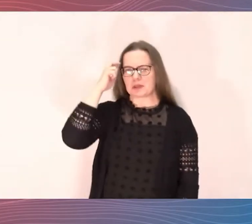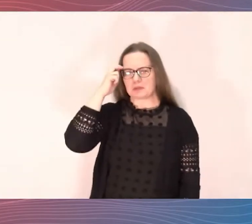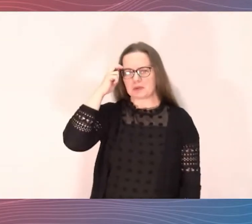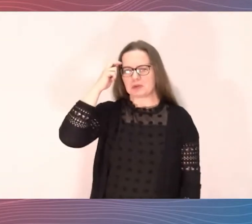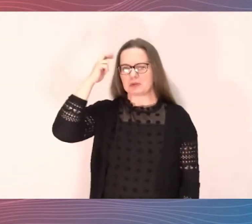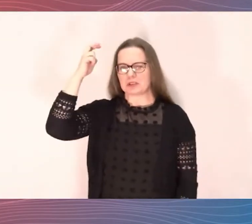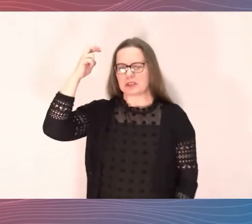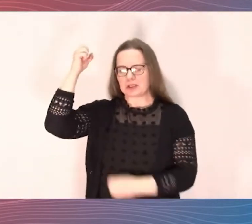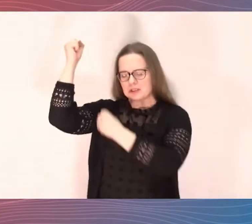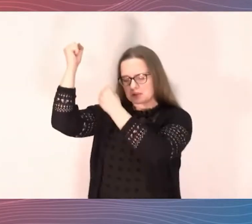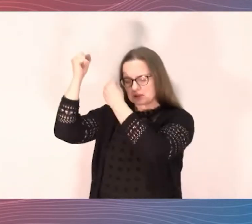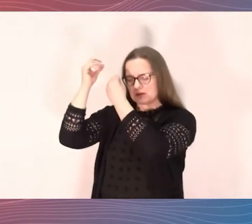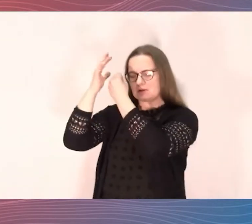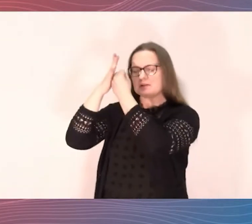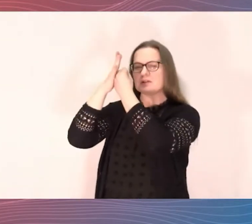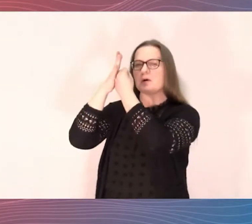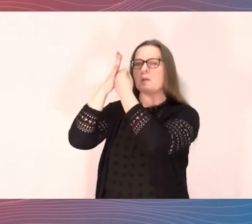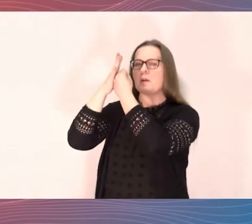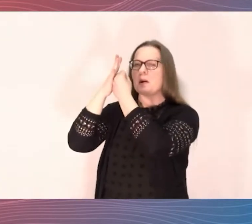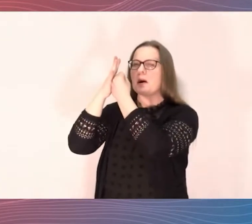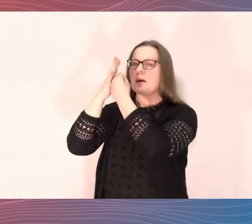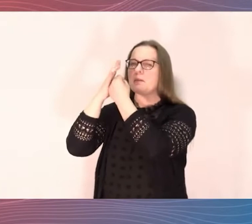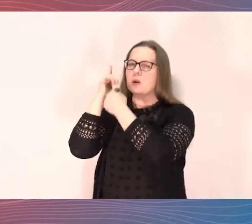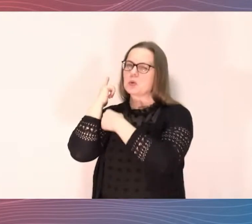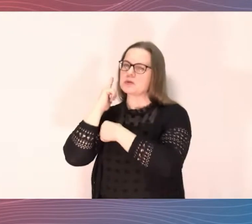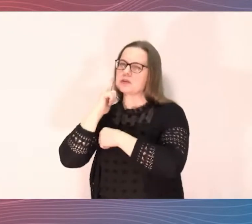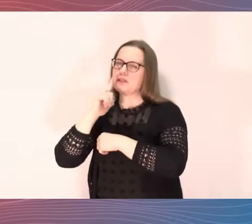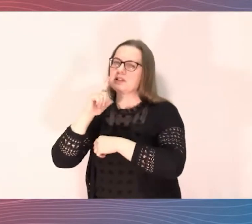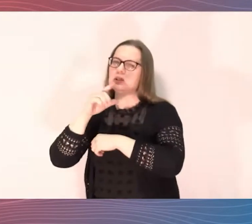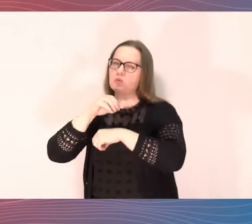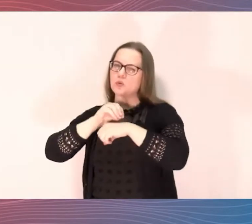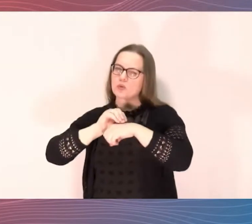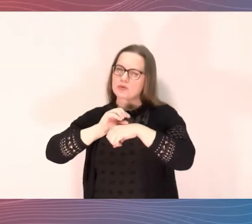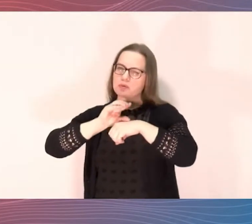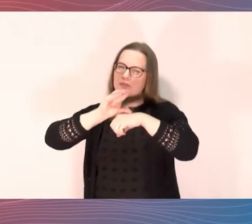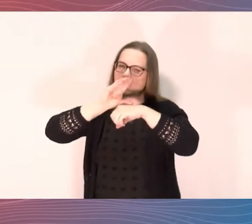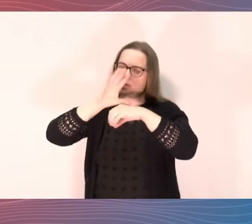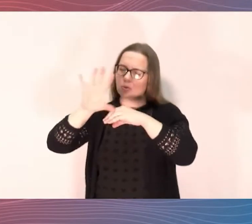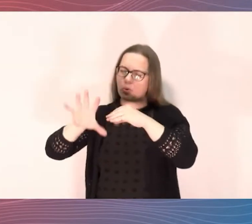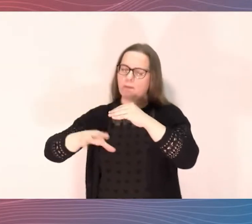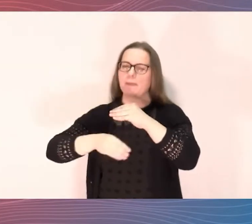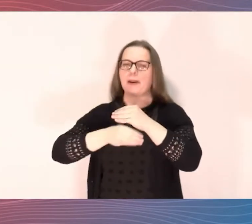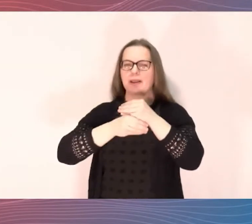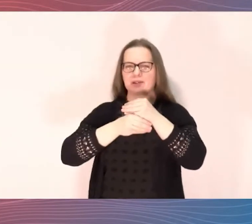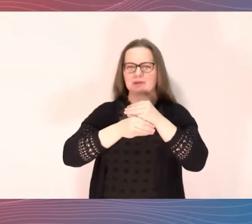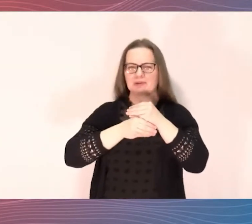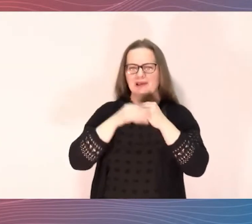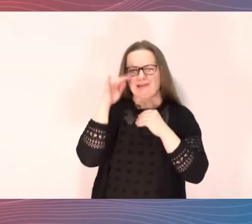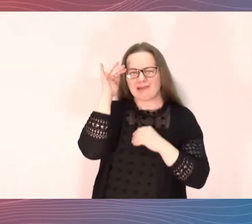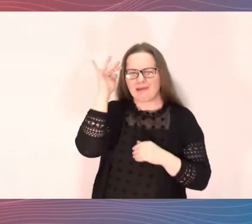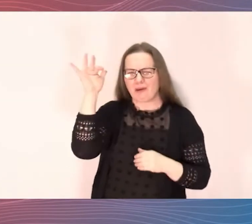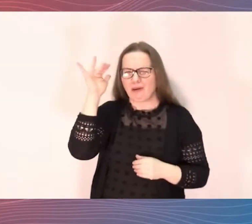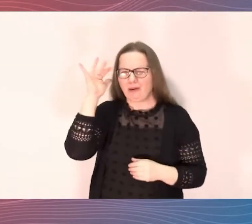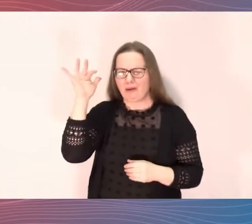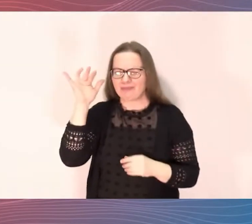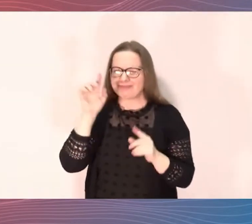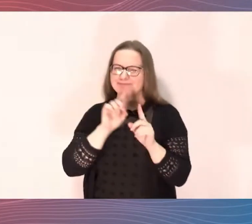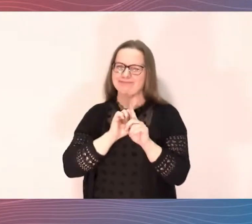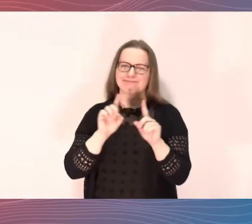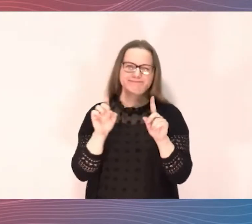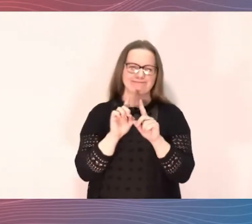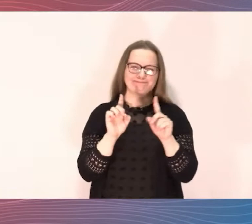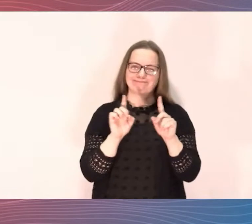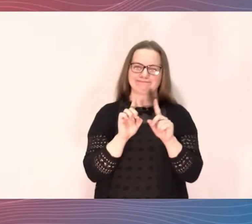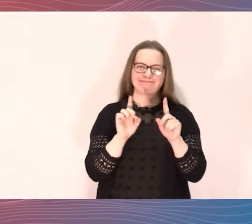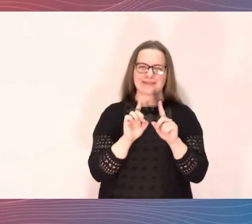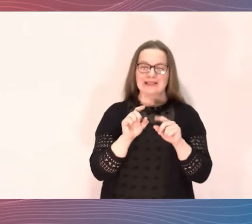esse tipo de conhecimento. Não é um conhecimento teológico, não é um conhecimento teórico. Quanto mais, irmãos,